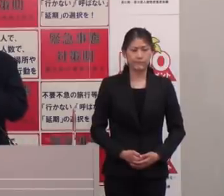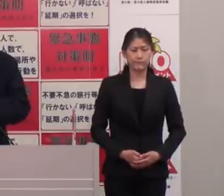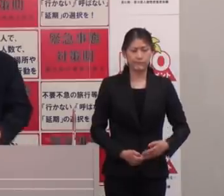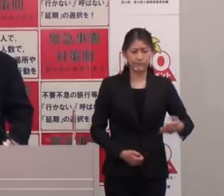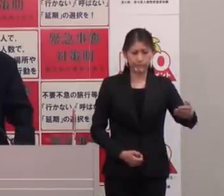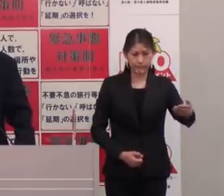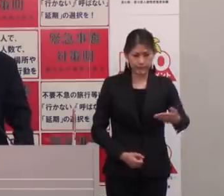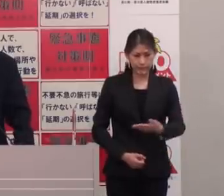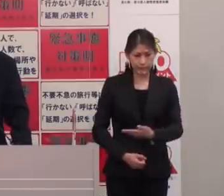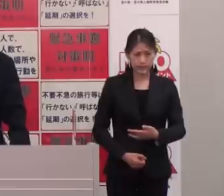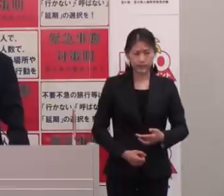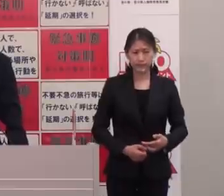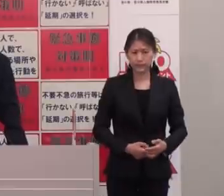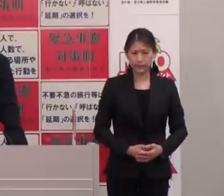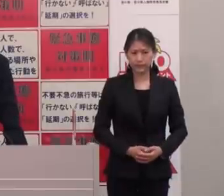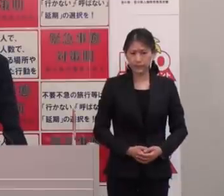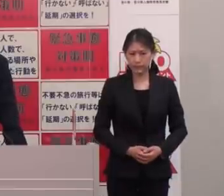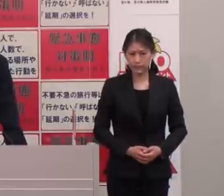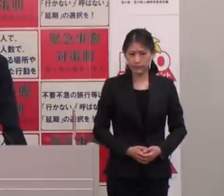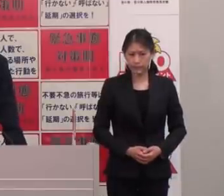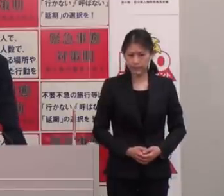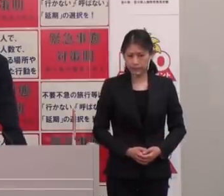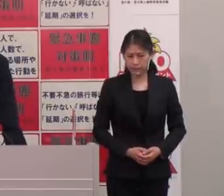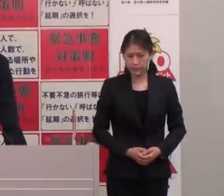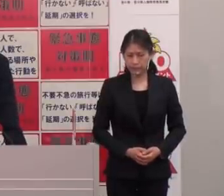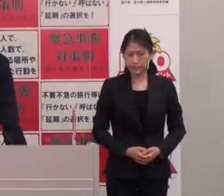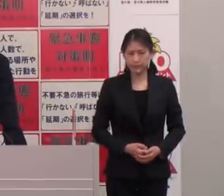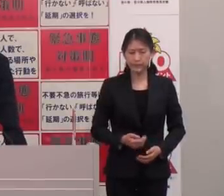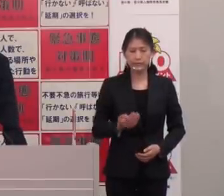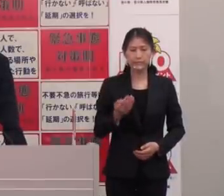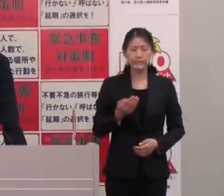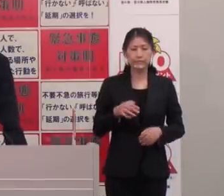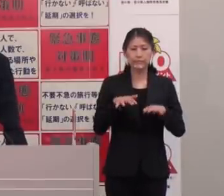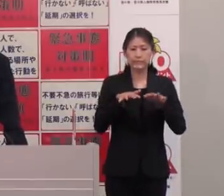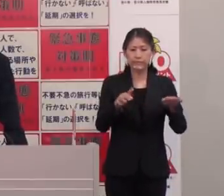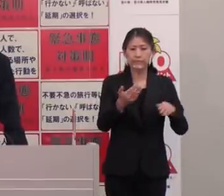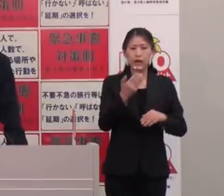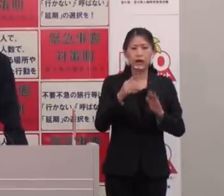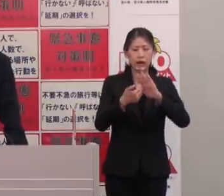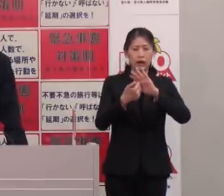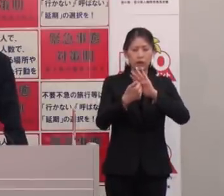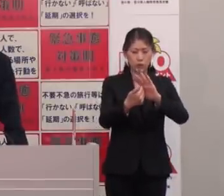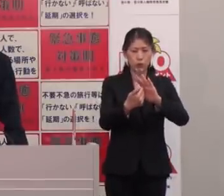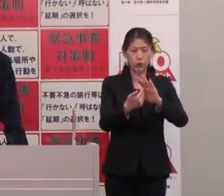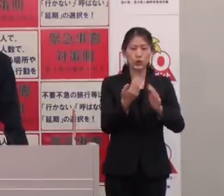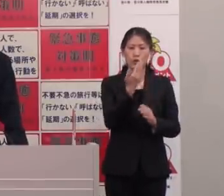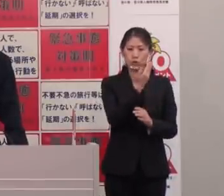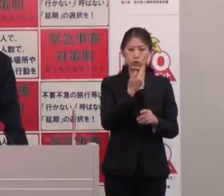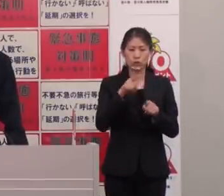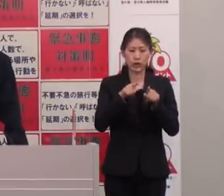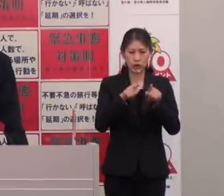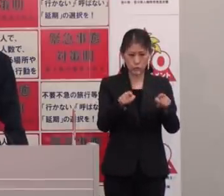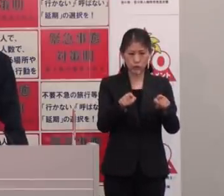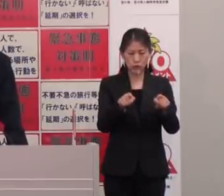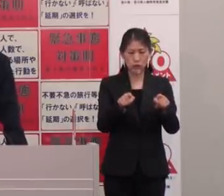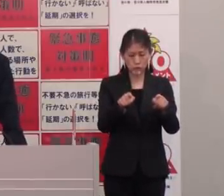毎日新聞の片見です。まん延防止等重点措置の要請の検討状況についてはいかがですか。